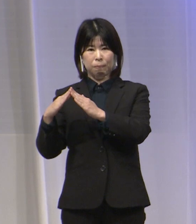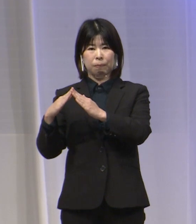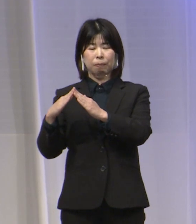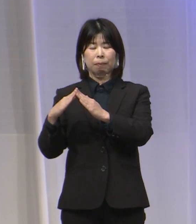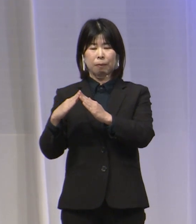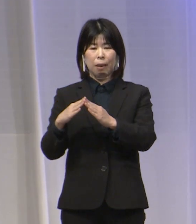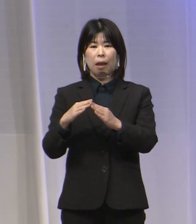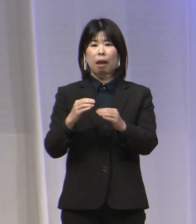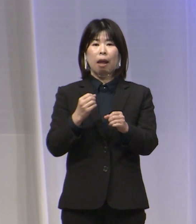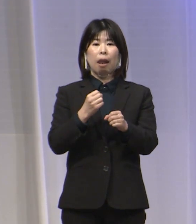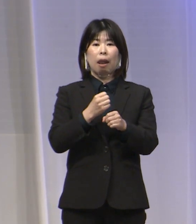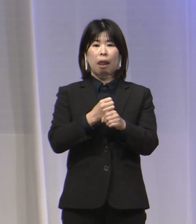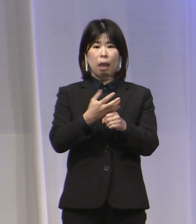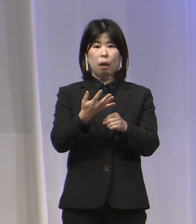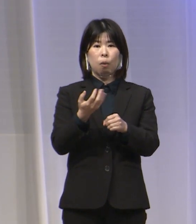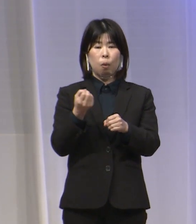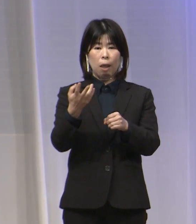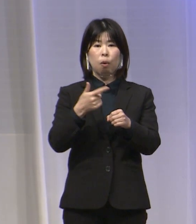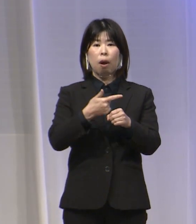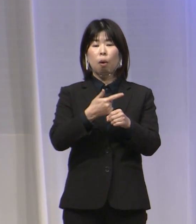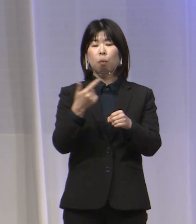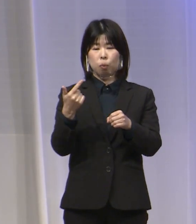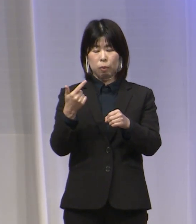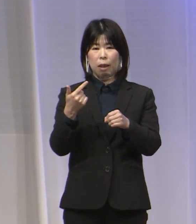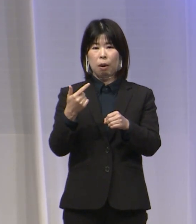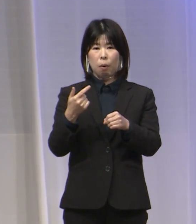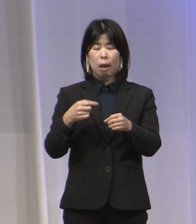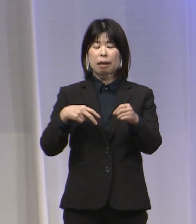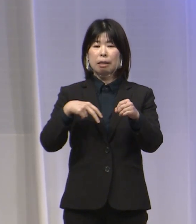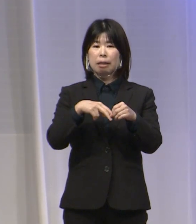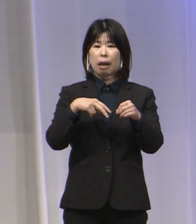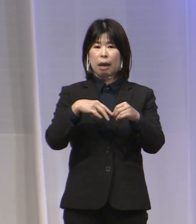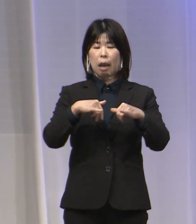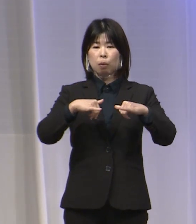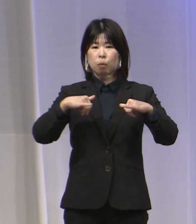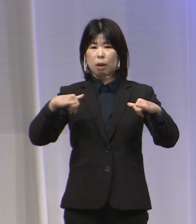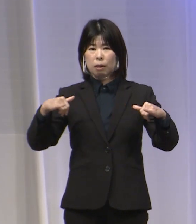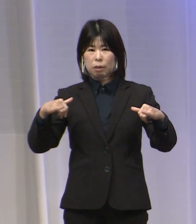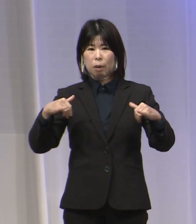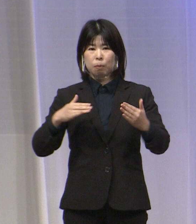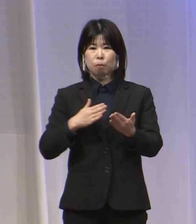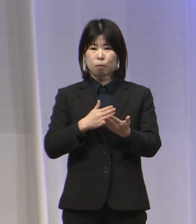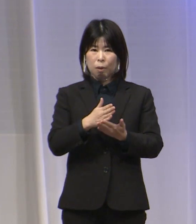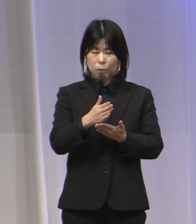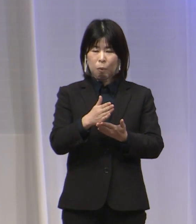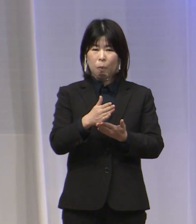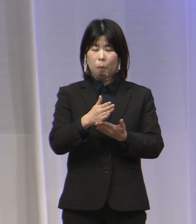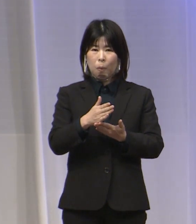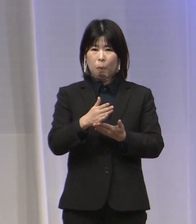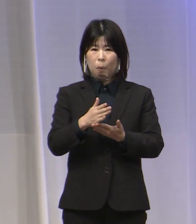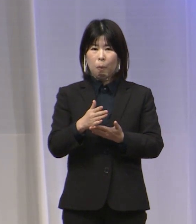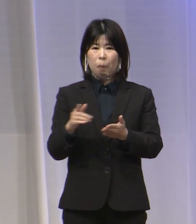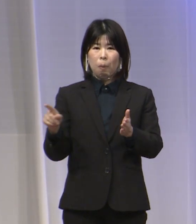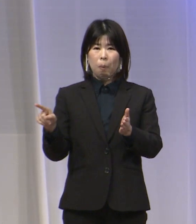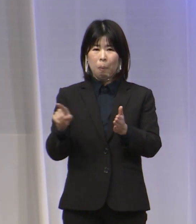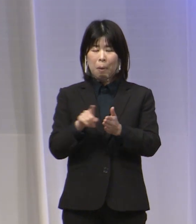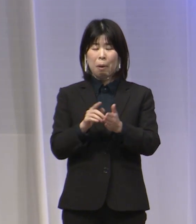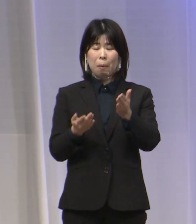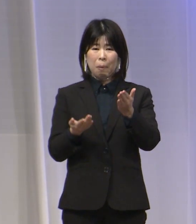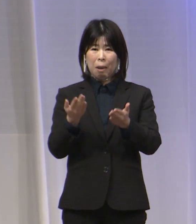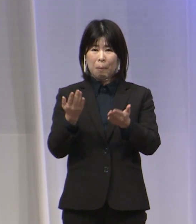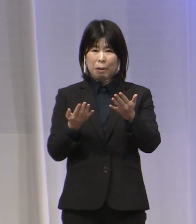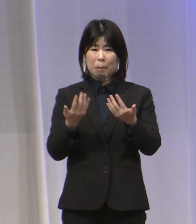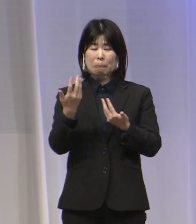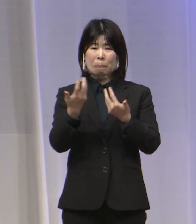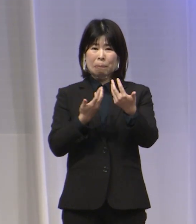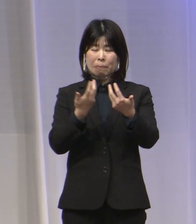6年にはサッカースタジアムの歓声などに伴い長崎市は今まで以上に多くの人の